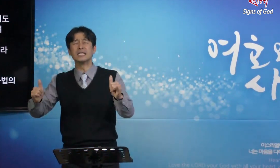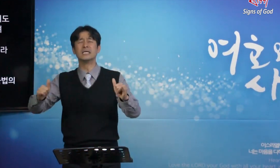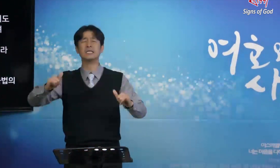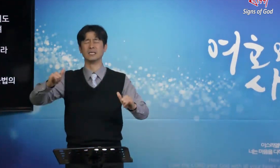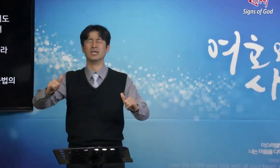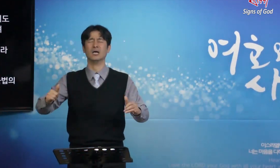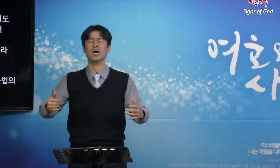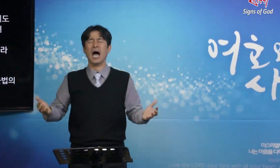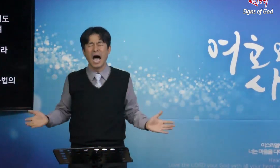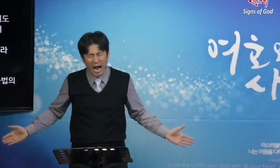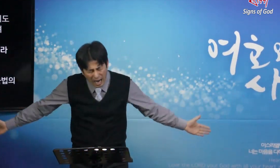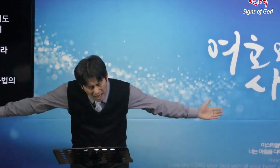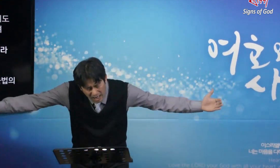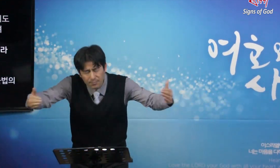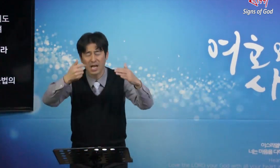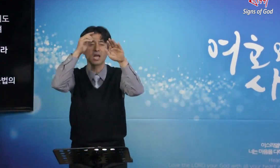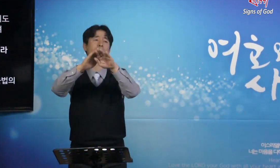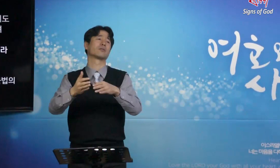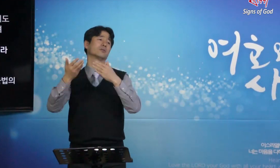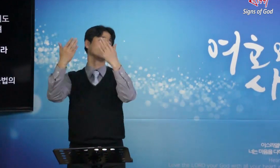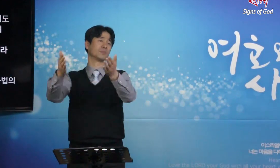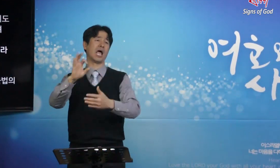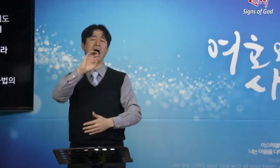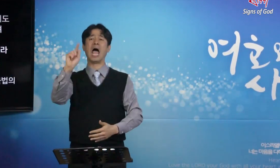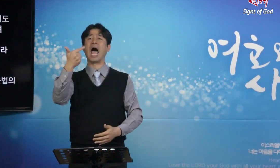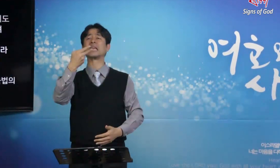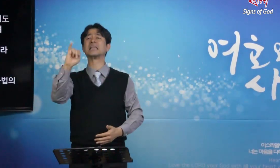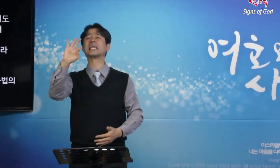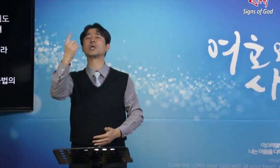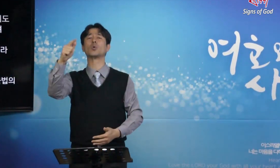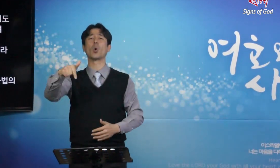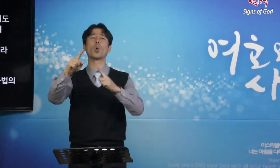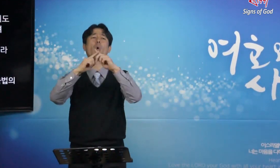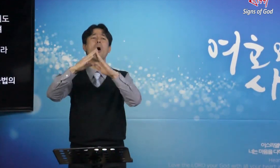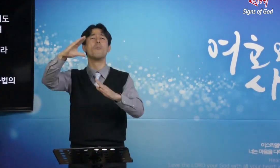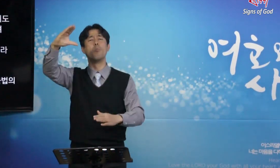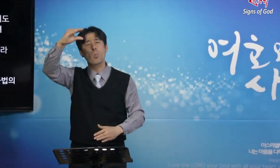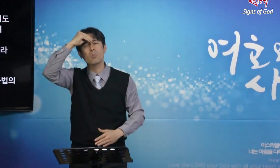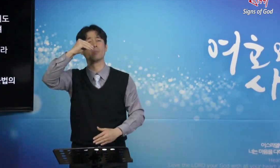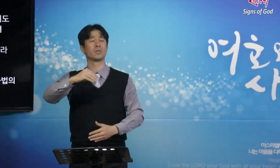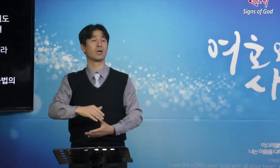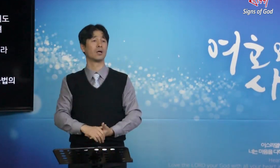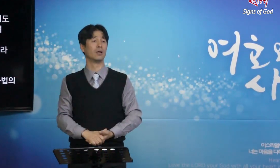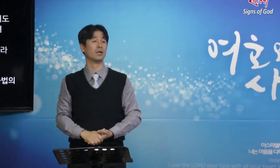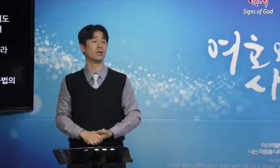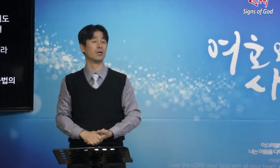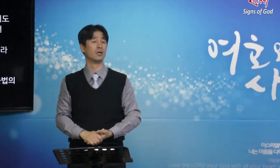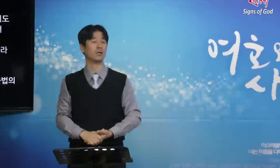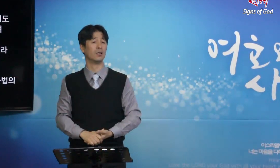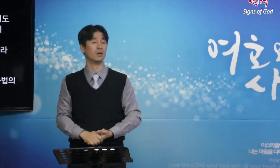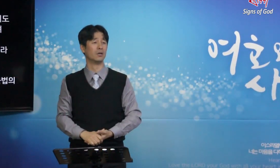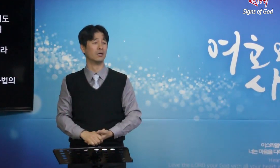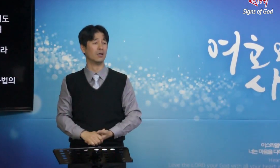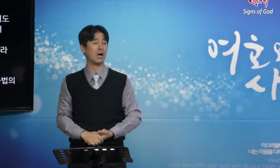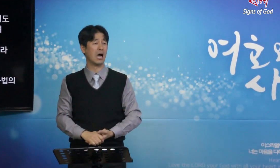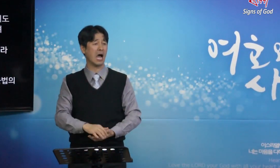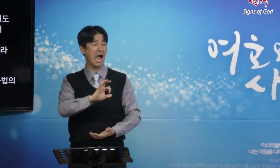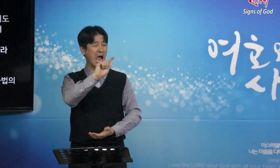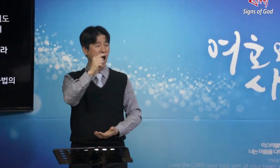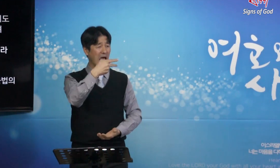유대인이나 이방인의 하나님 함께 아우르는 예배의 그 모습, 안디옥 교회의